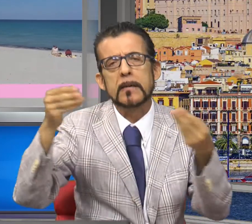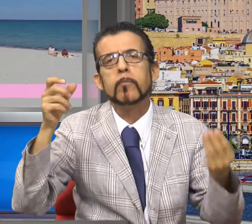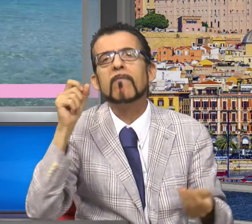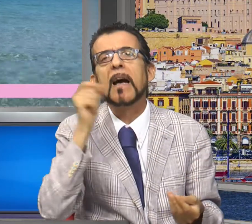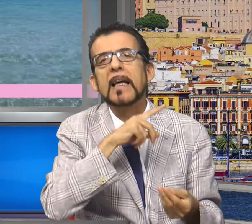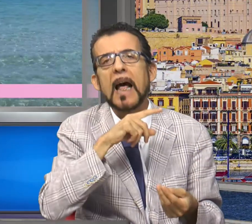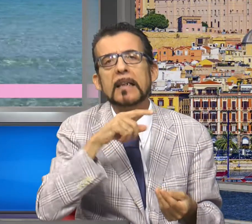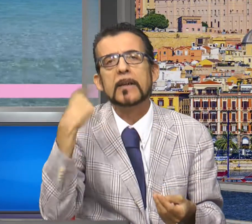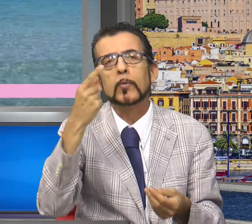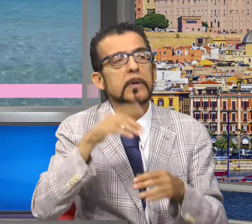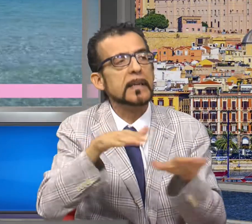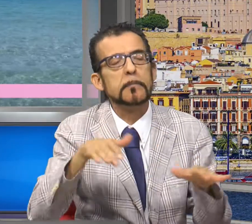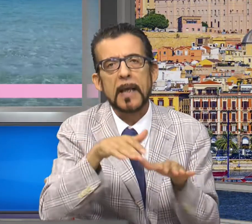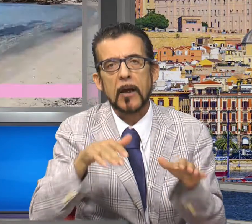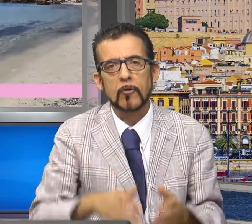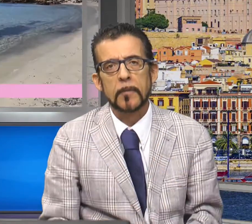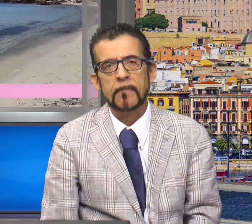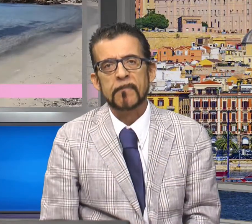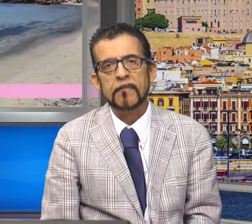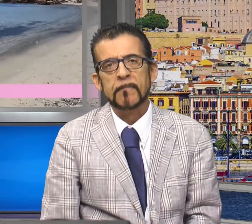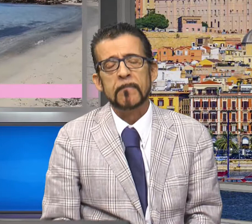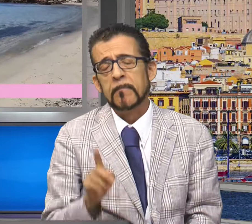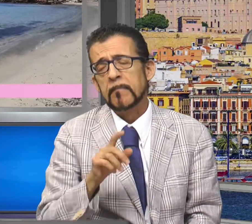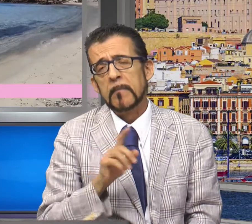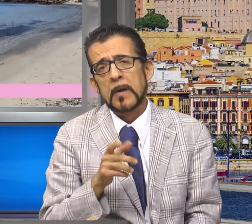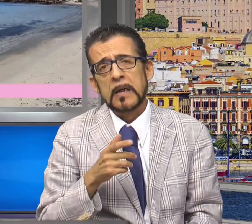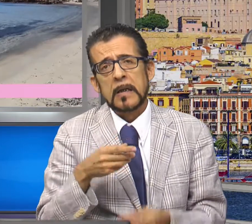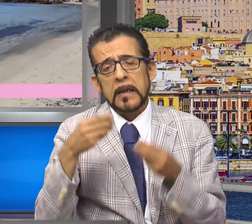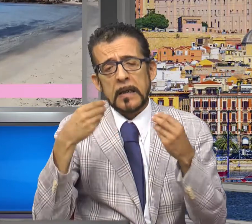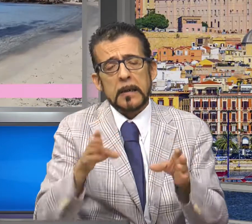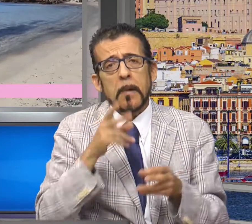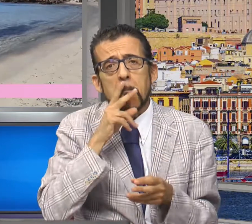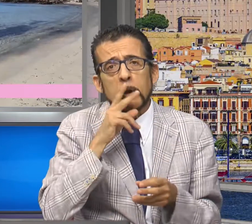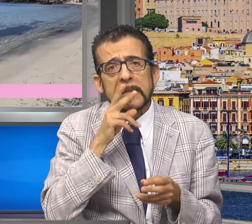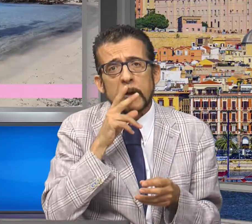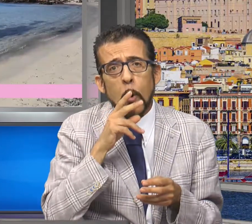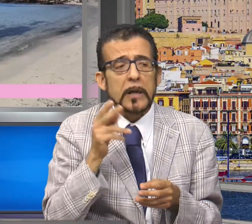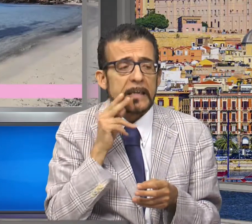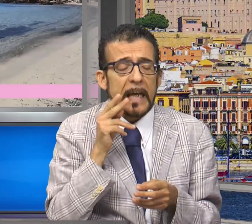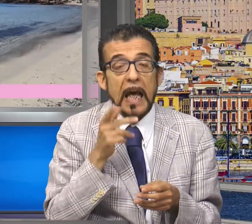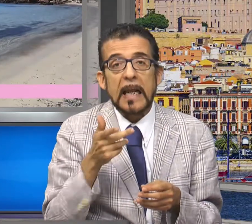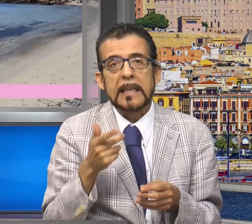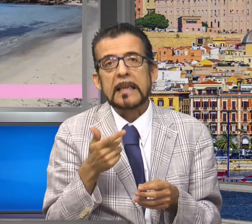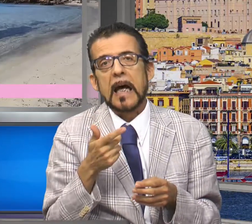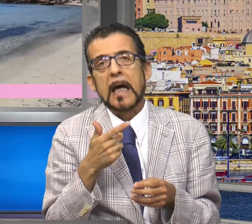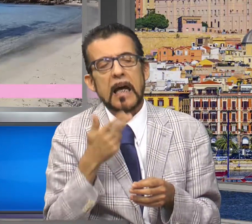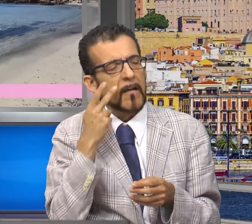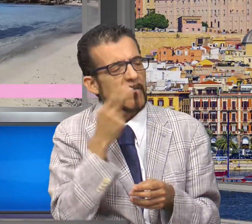spiagge. Inoltre è innegabile che la dispersione dei mozziconi di sigaretta viene percepito come un evidente sintomo di degrado del